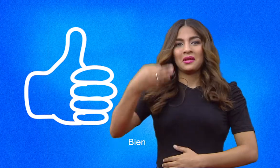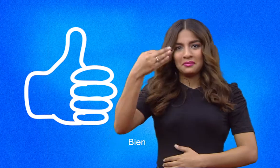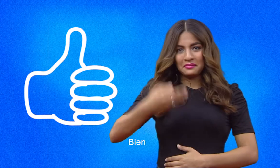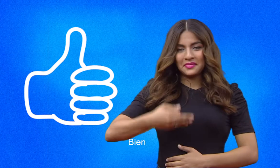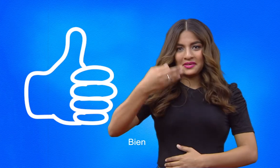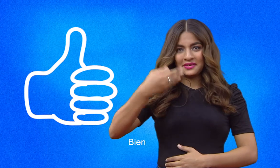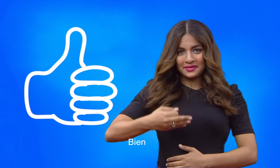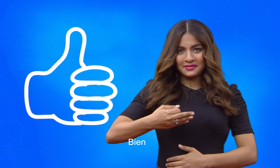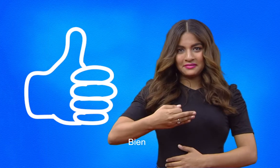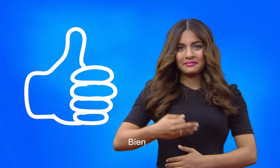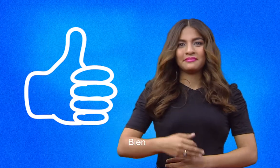Bien.